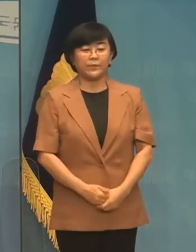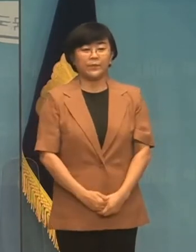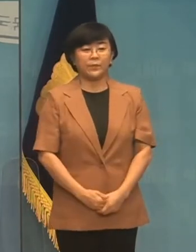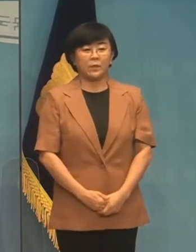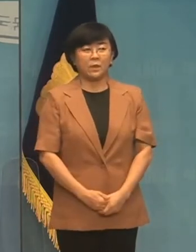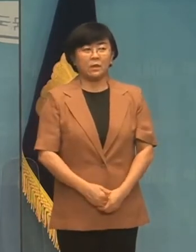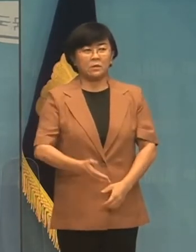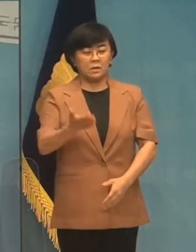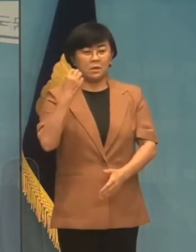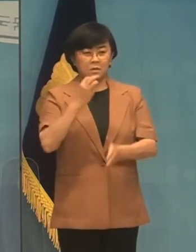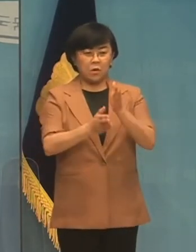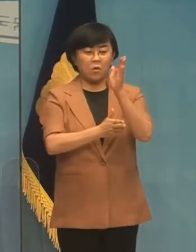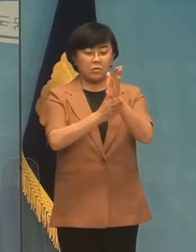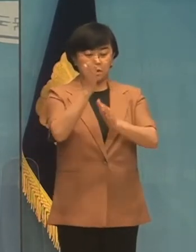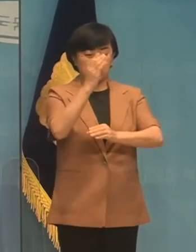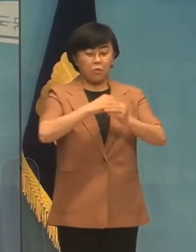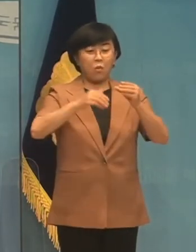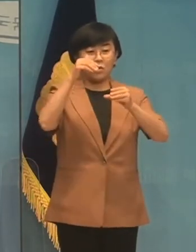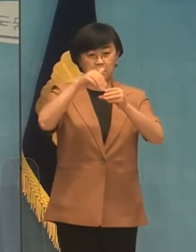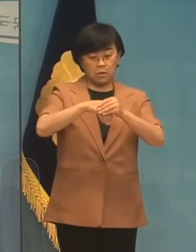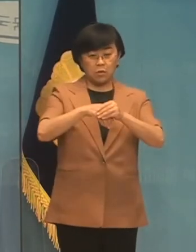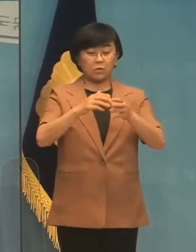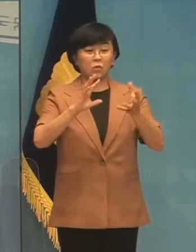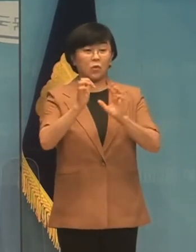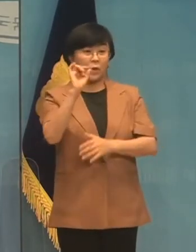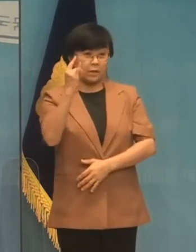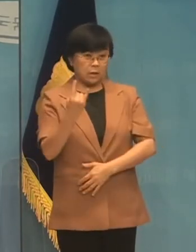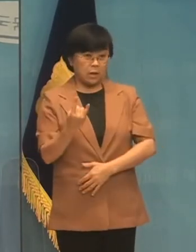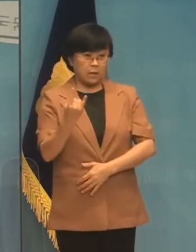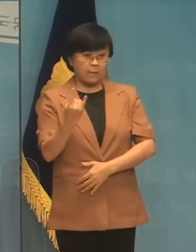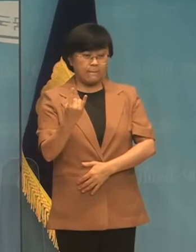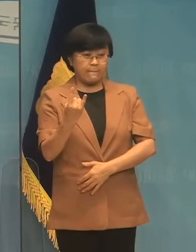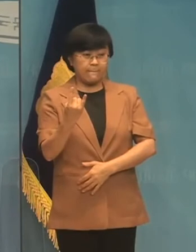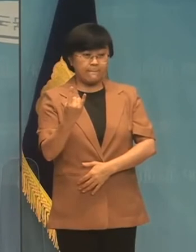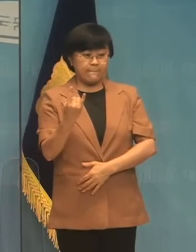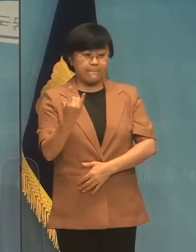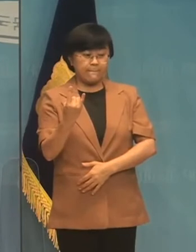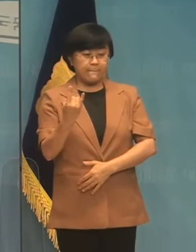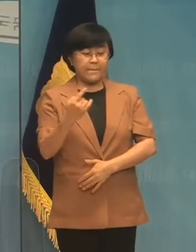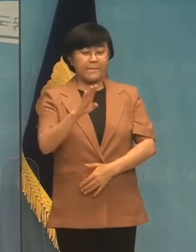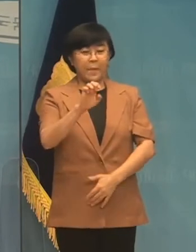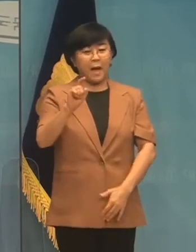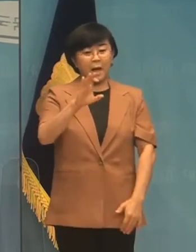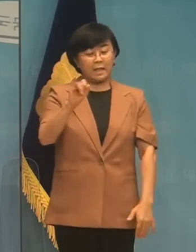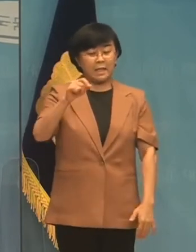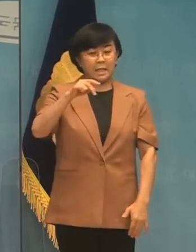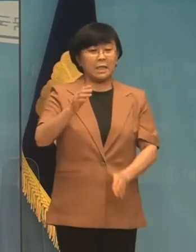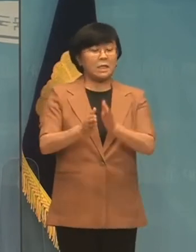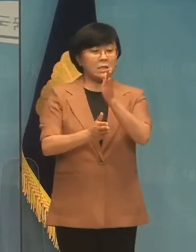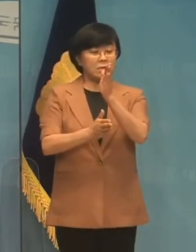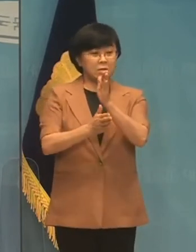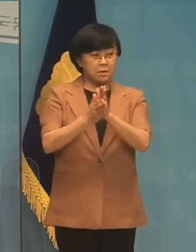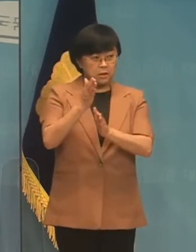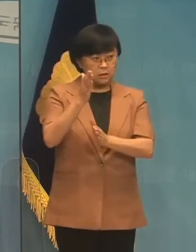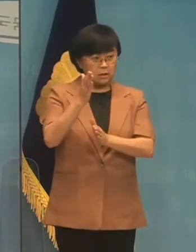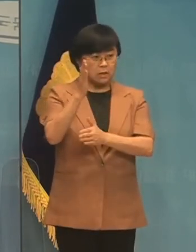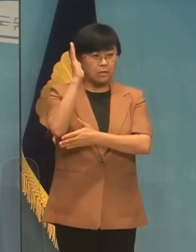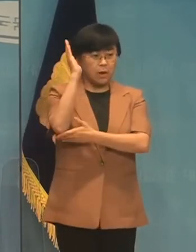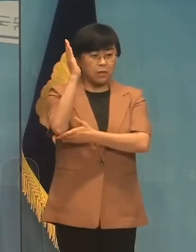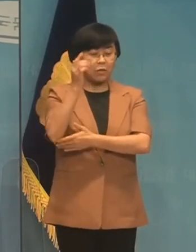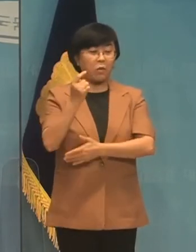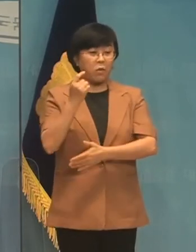그는 지난 서울시장 보궐선거 토론회 시 이른바 파이시티 발언으로 허위사실